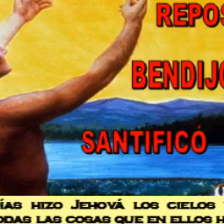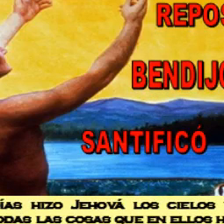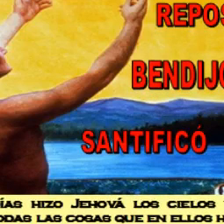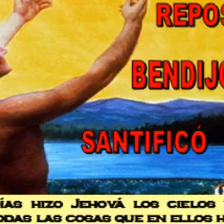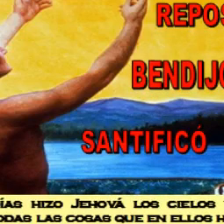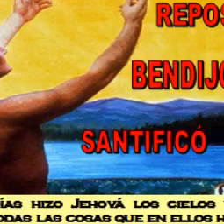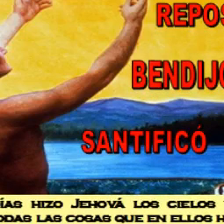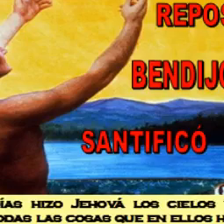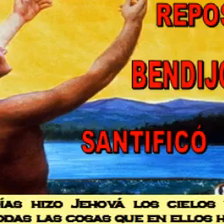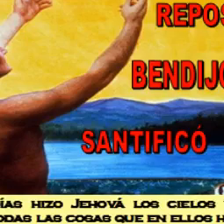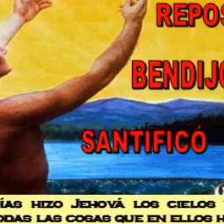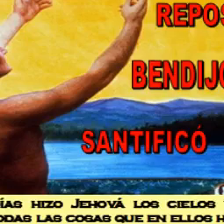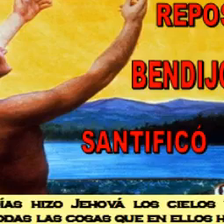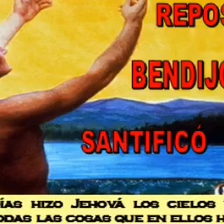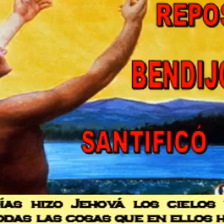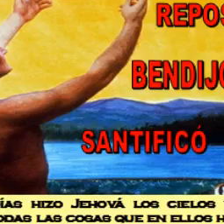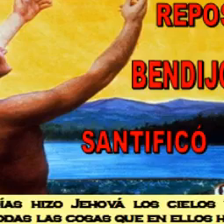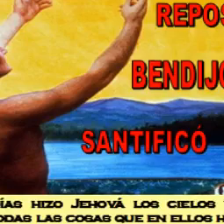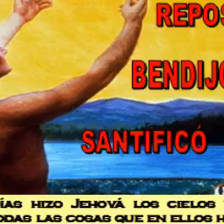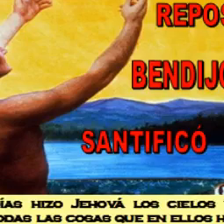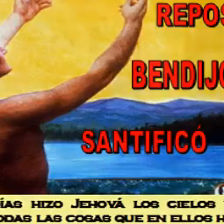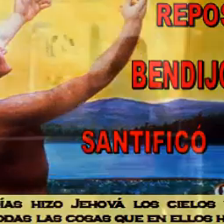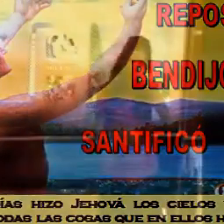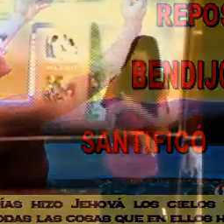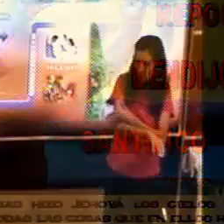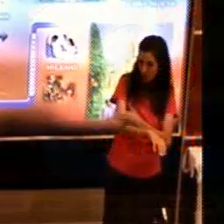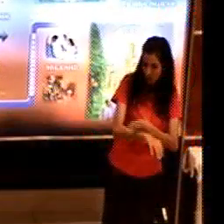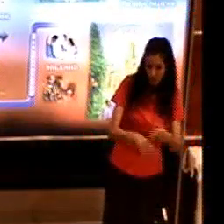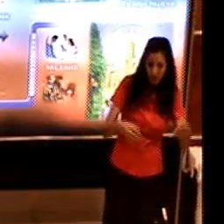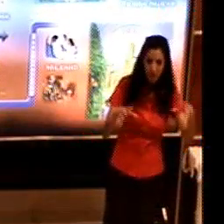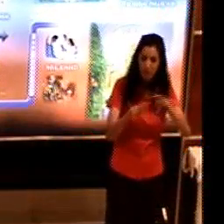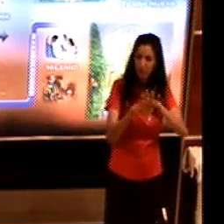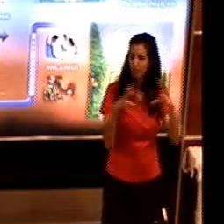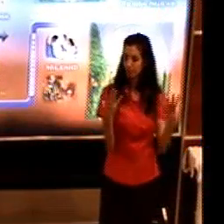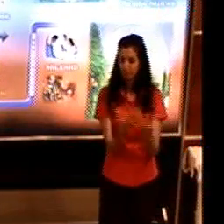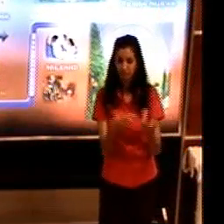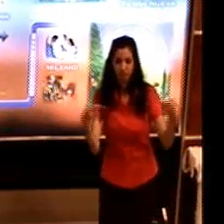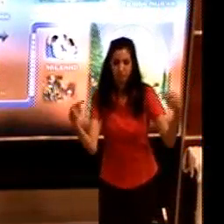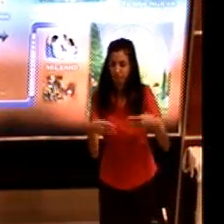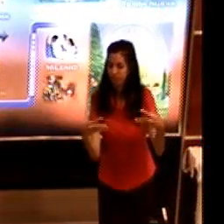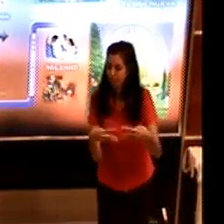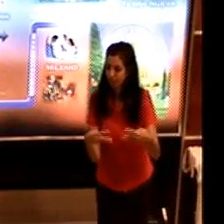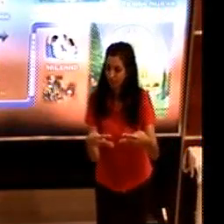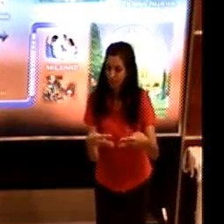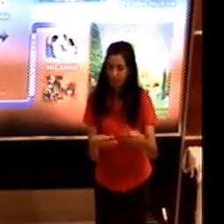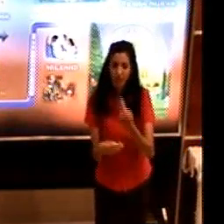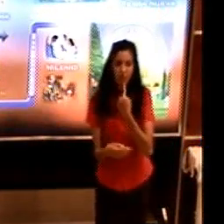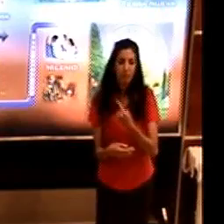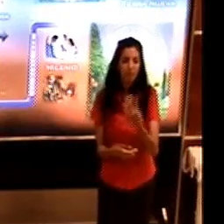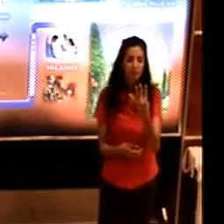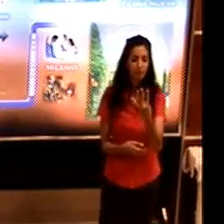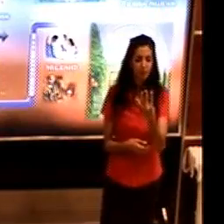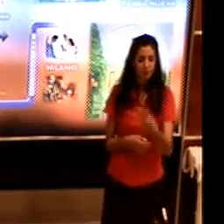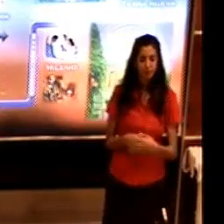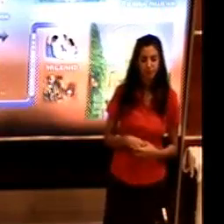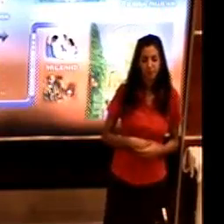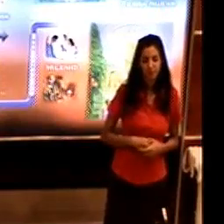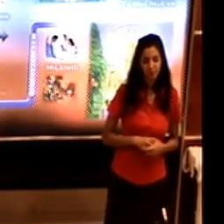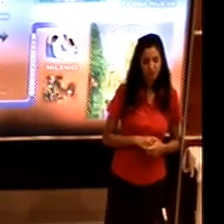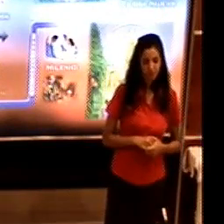de salvación. Al final del conflicto, ¿verdad? En este tremendo conflicto, la pregunta 4 de nuestra lección